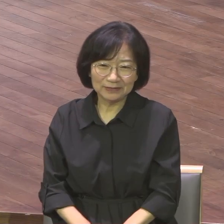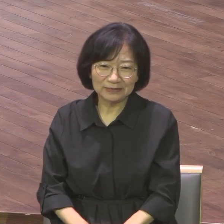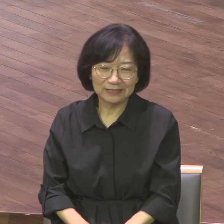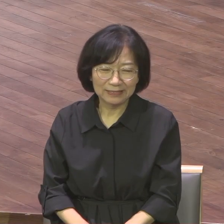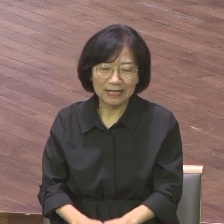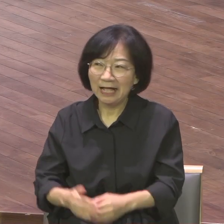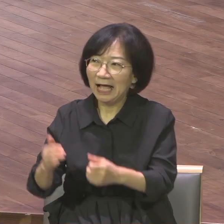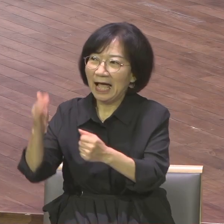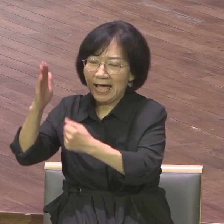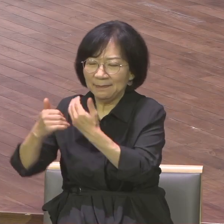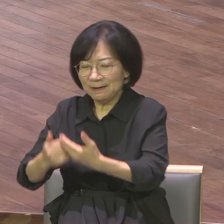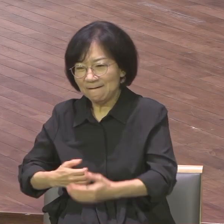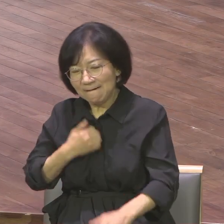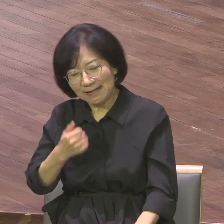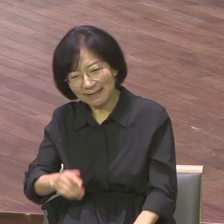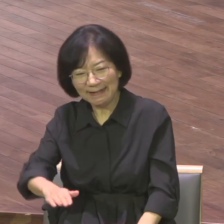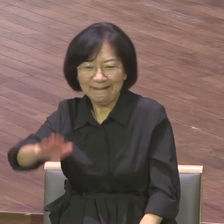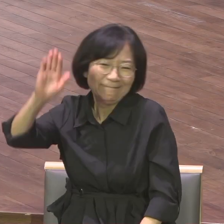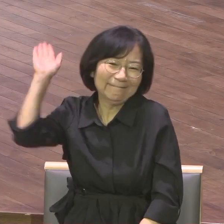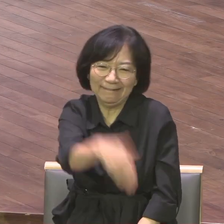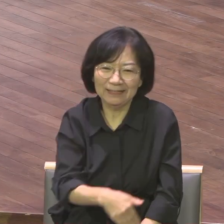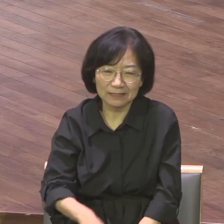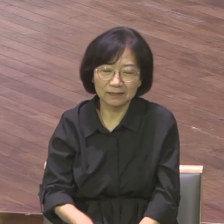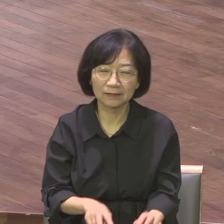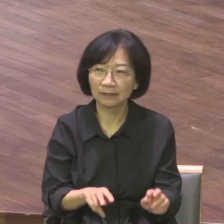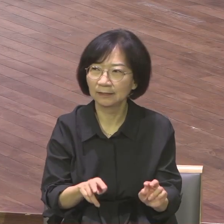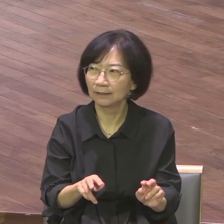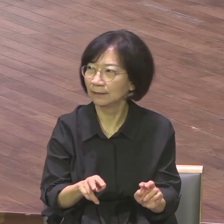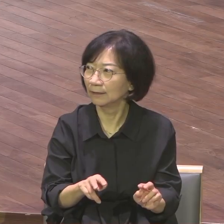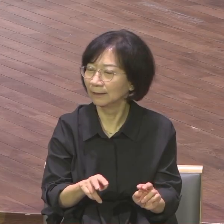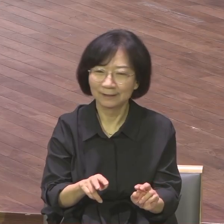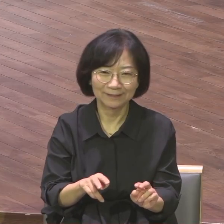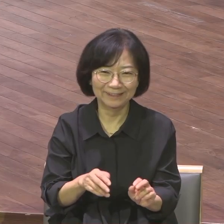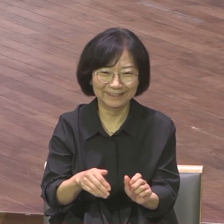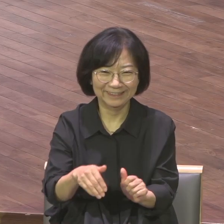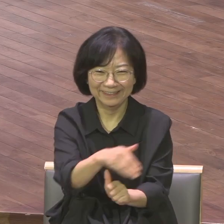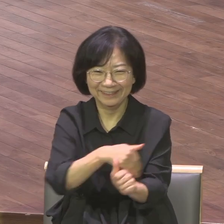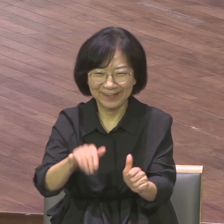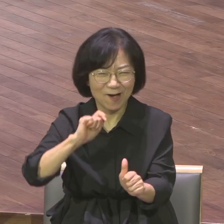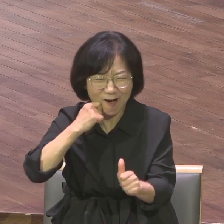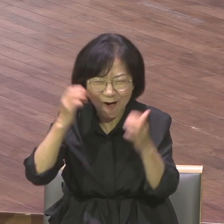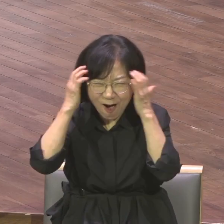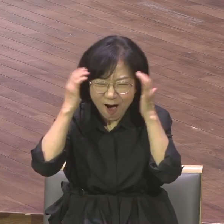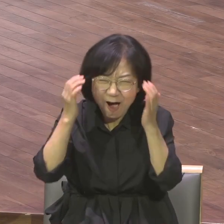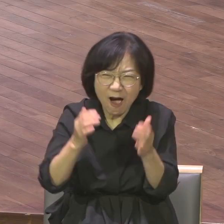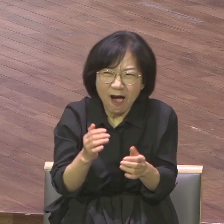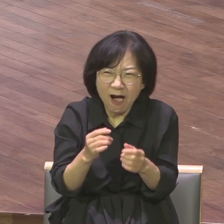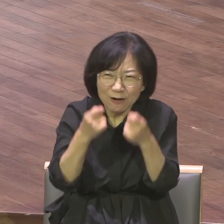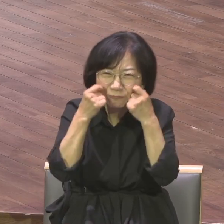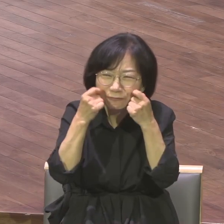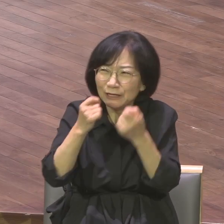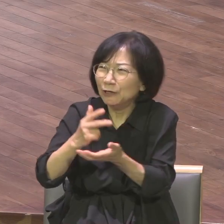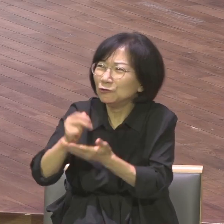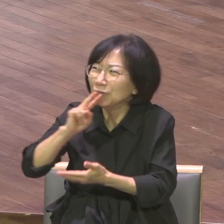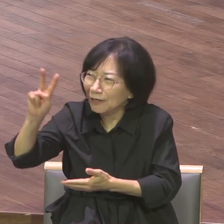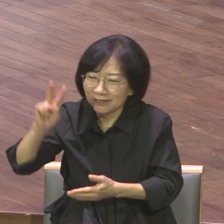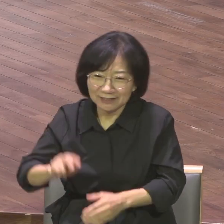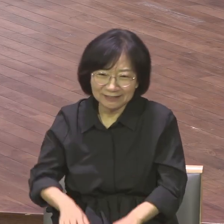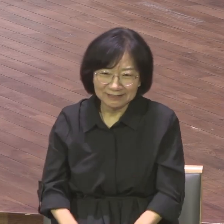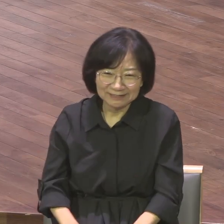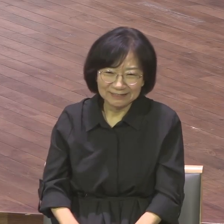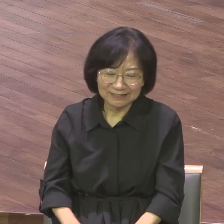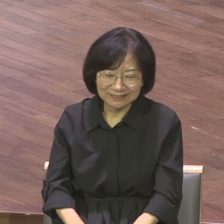그래갖고 쭉 터져가지고 이제 완전히 앞뒤 좌우가 다 막혀버리고 얼음 당하면 쭉 그때 온다고. 뭐 그래도